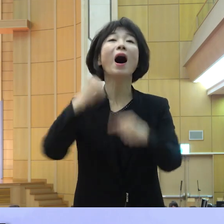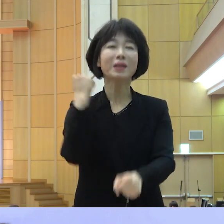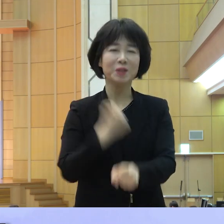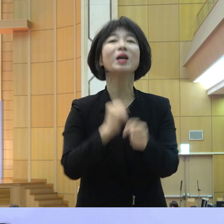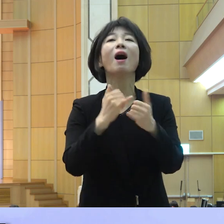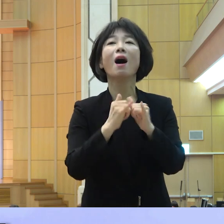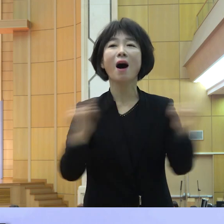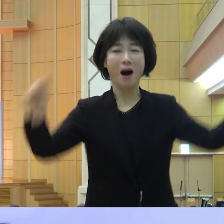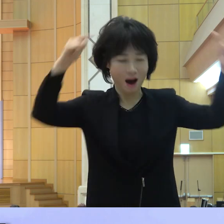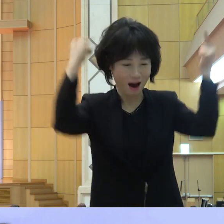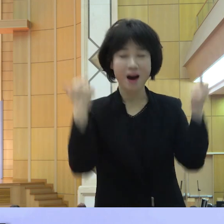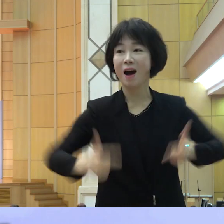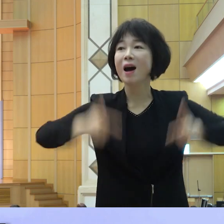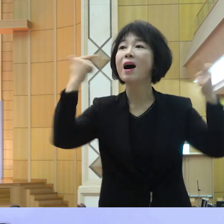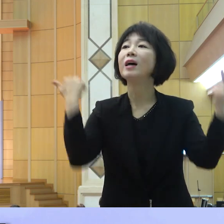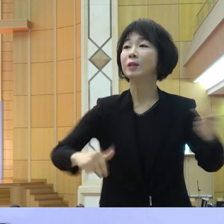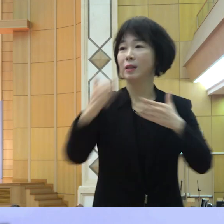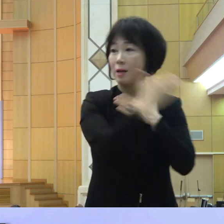기뻐하는 자